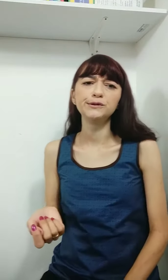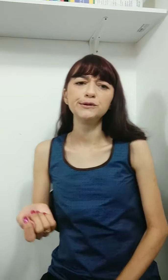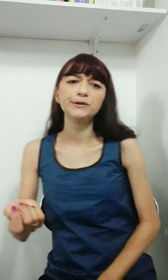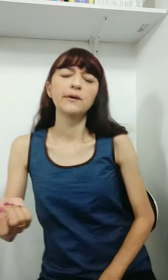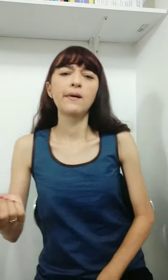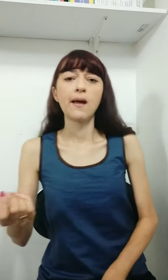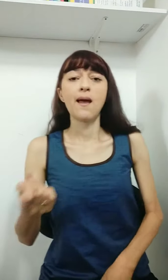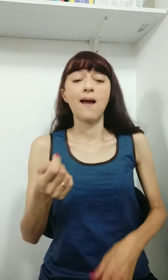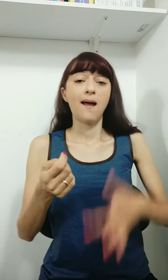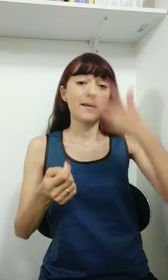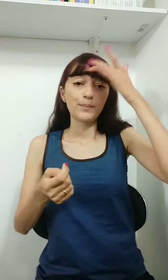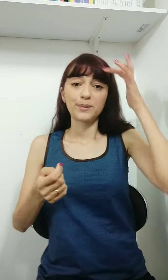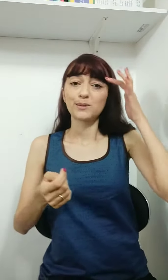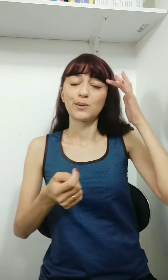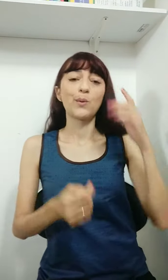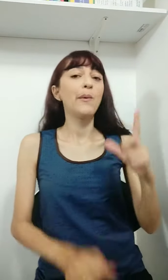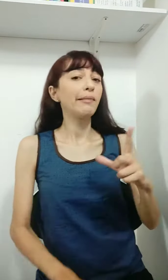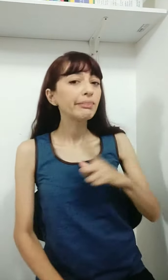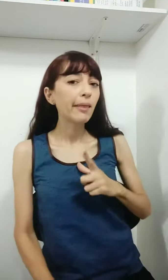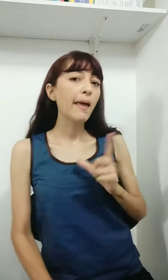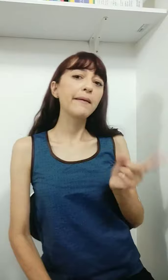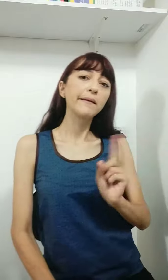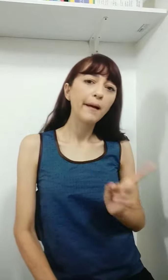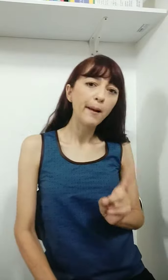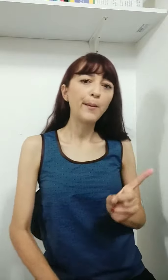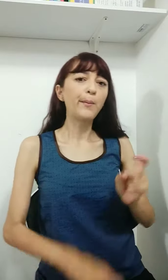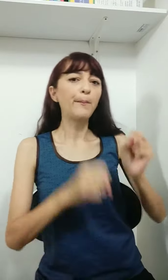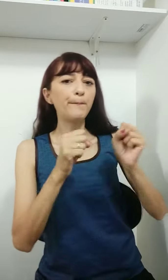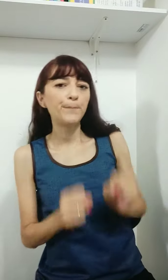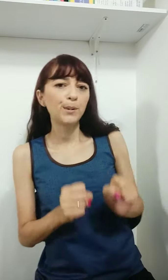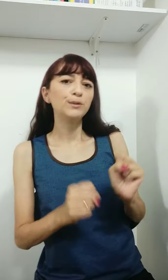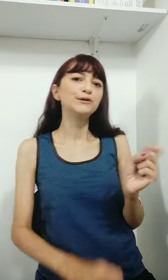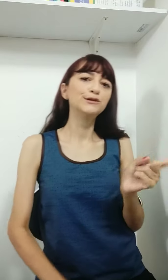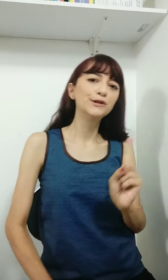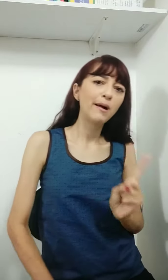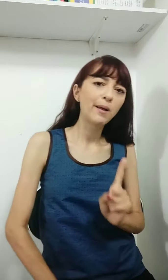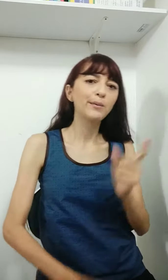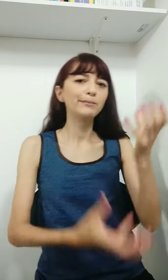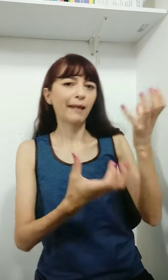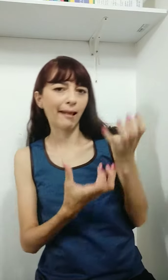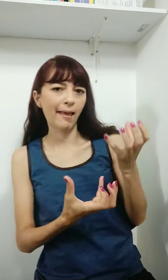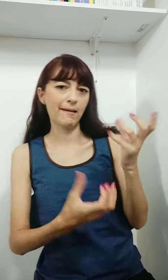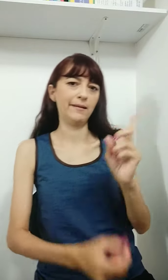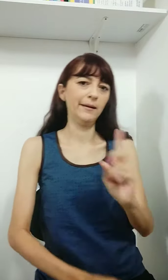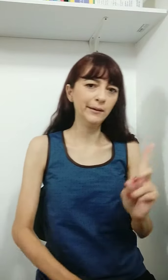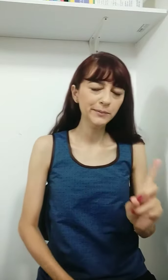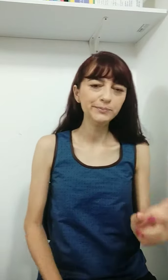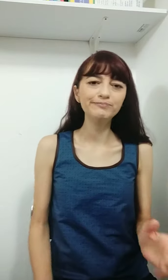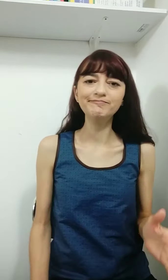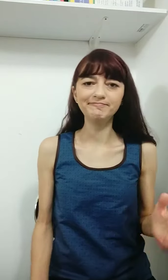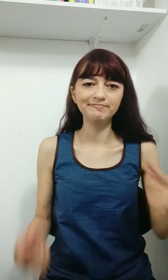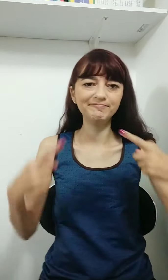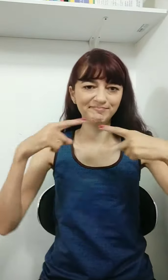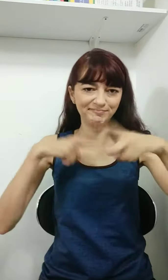pode. Às vezes a pessoa faz assim, tem não, pode não, quero não. Isso é errado, tá?